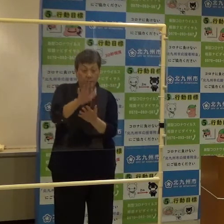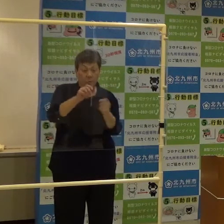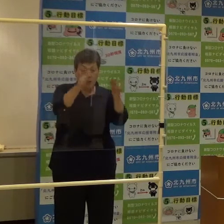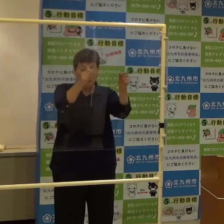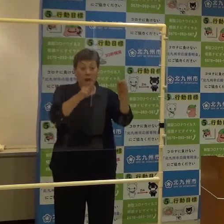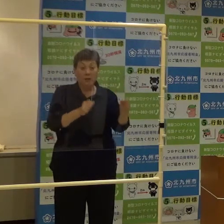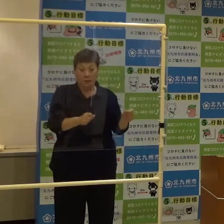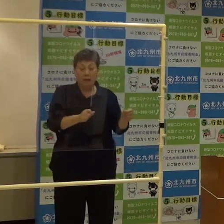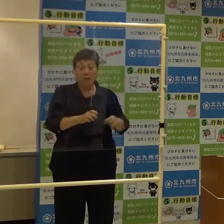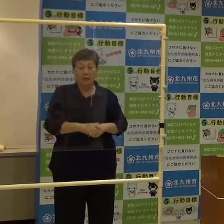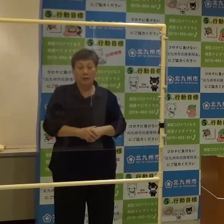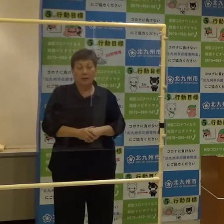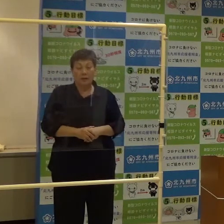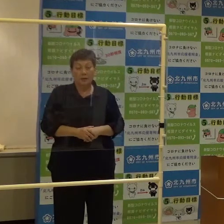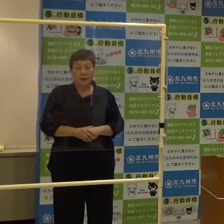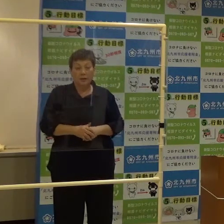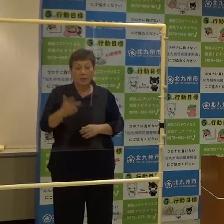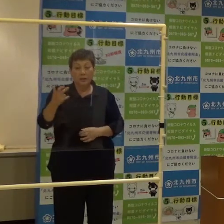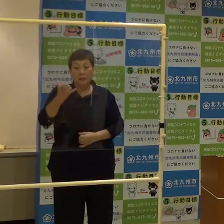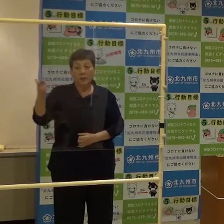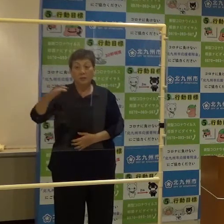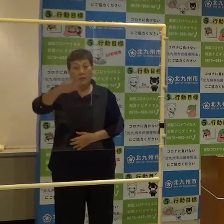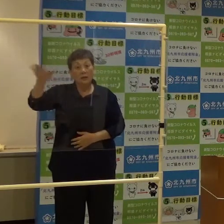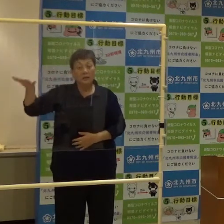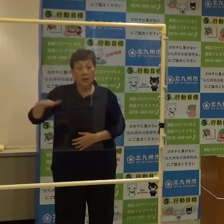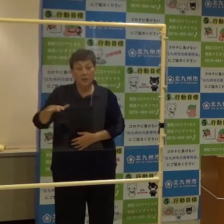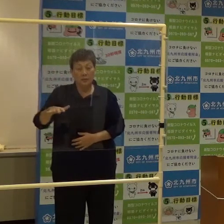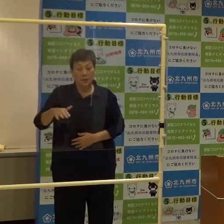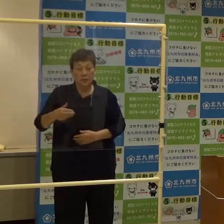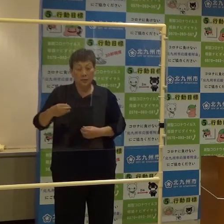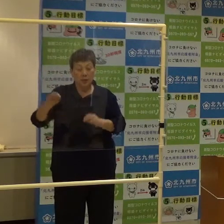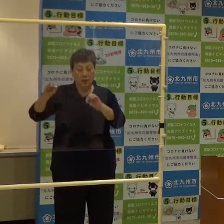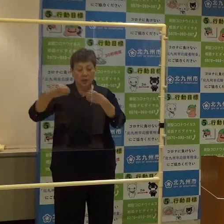出していただいて、市民の皆様に感染